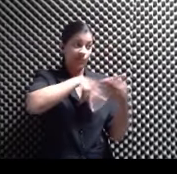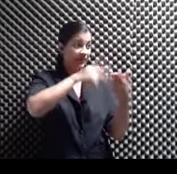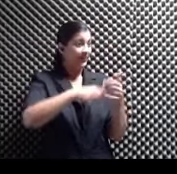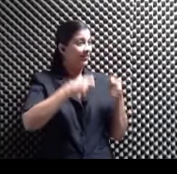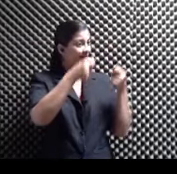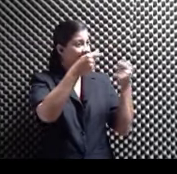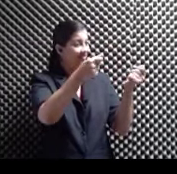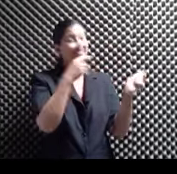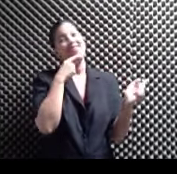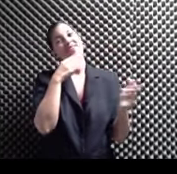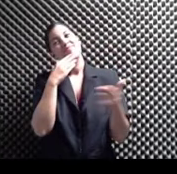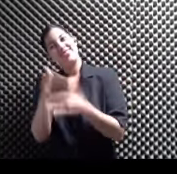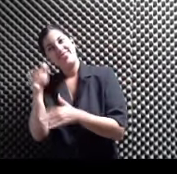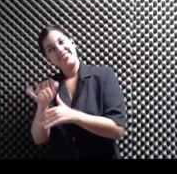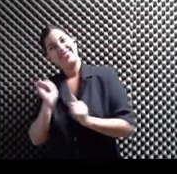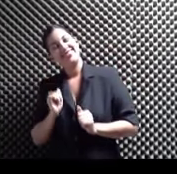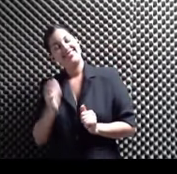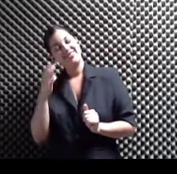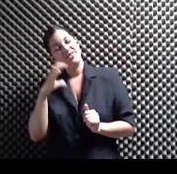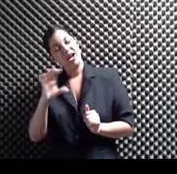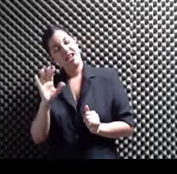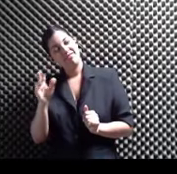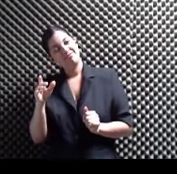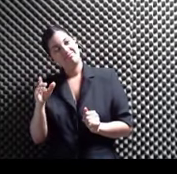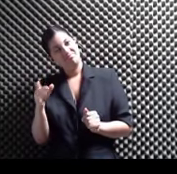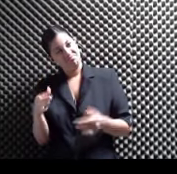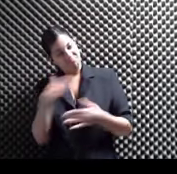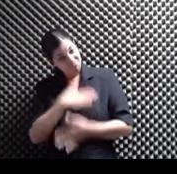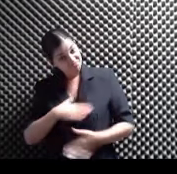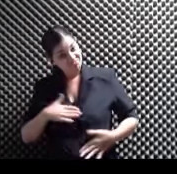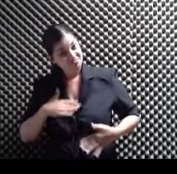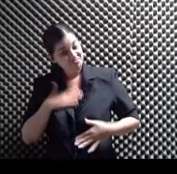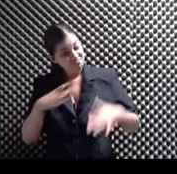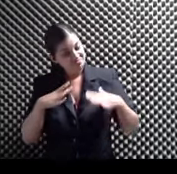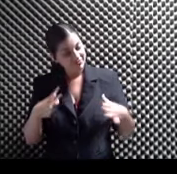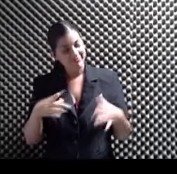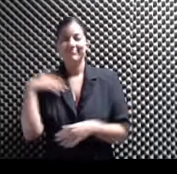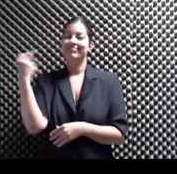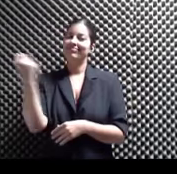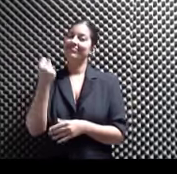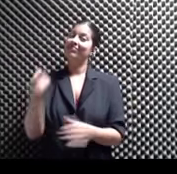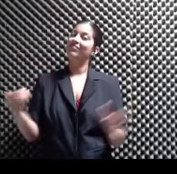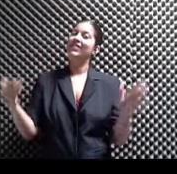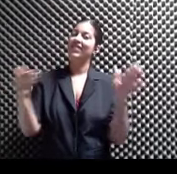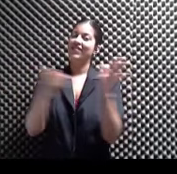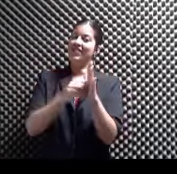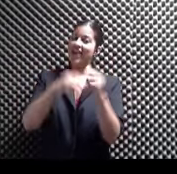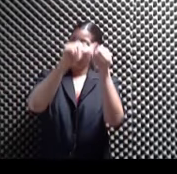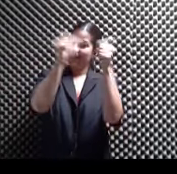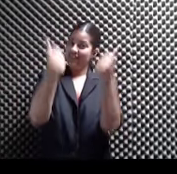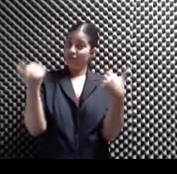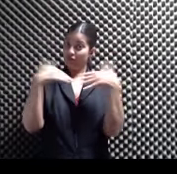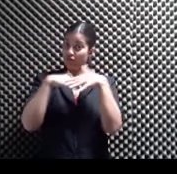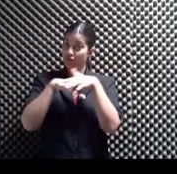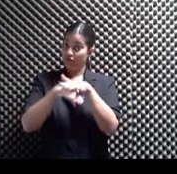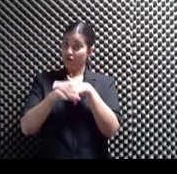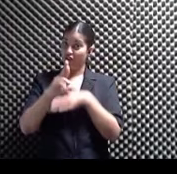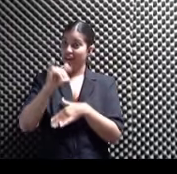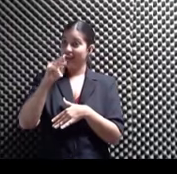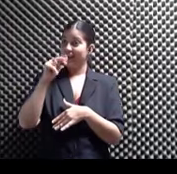buenas noches. Esperamos que la pase bien, que lo podamos divertir. Otro martes más aquí en Artefusión.